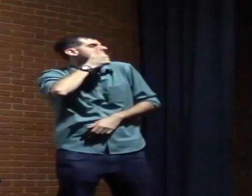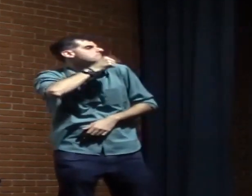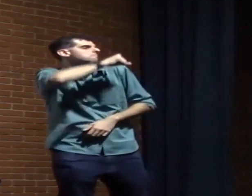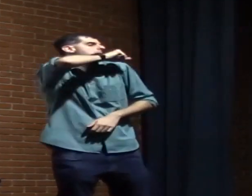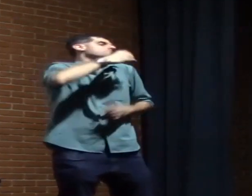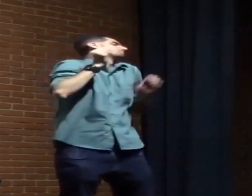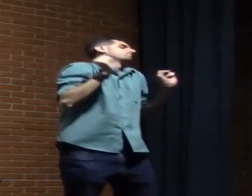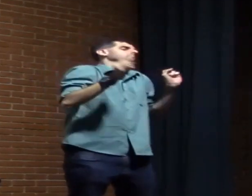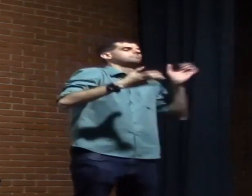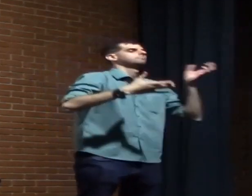mães,